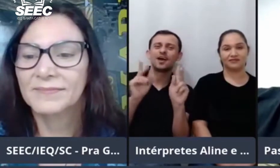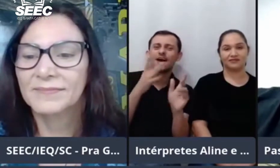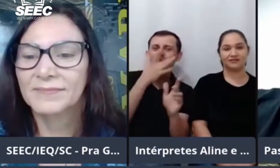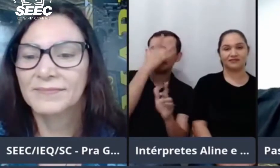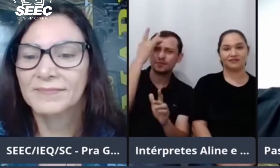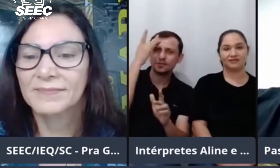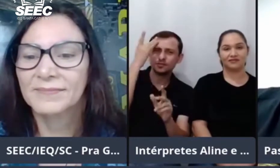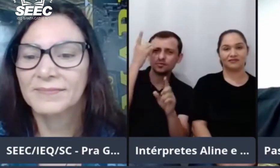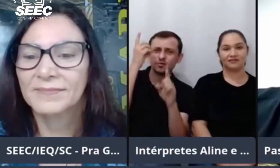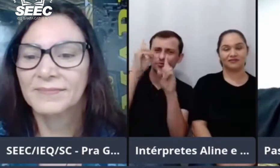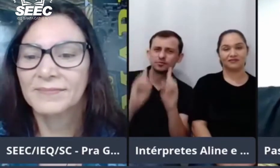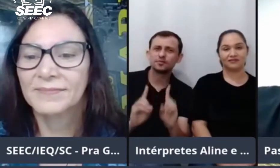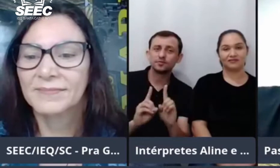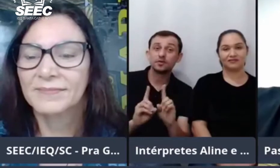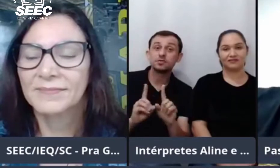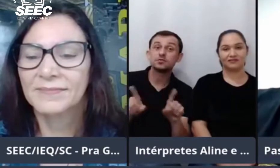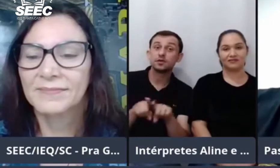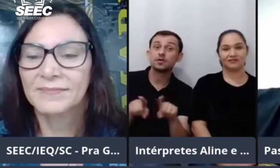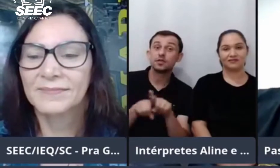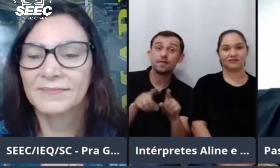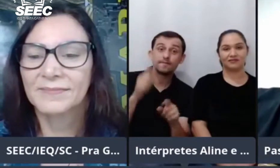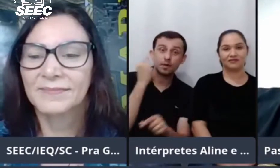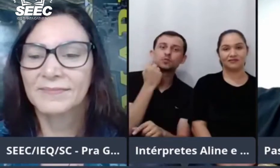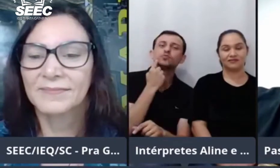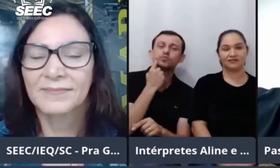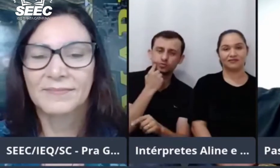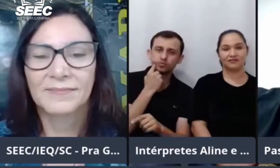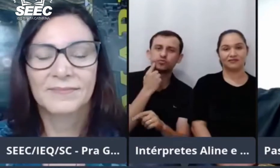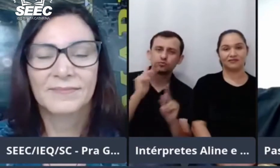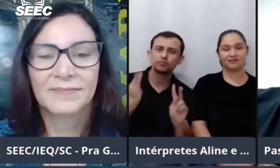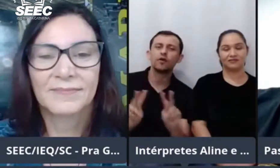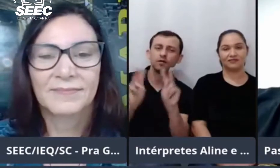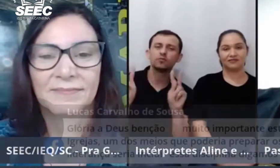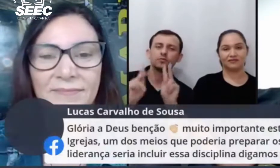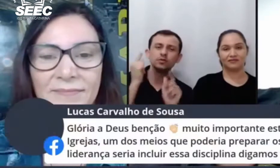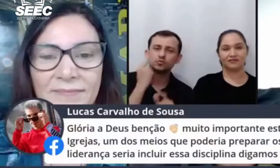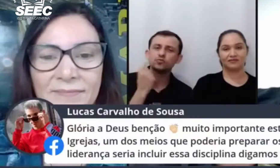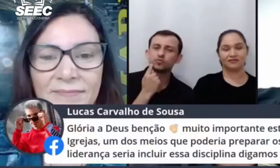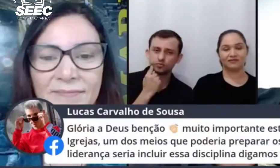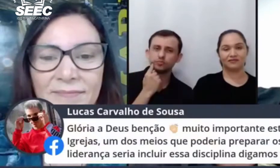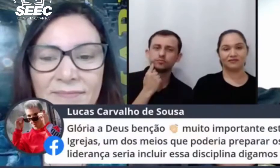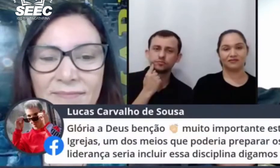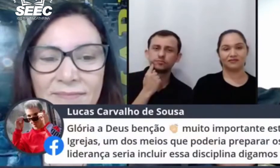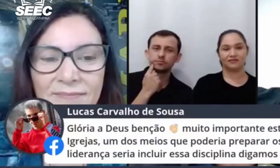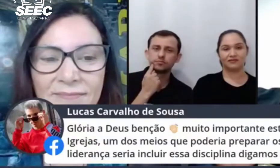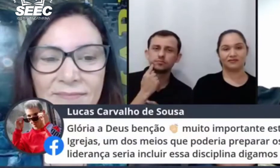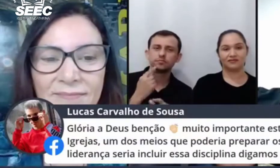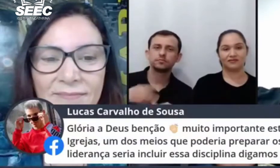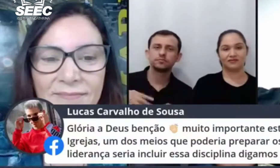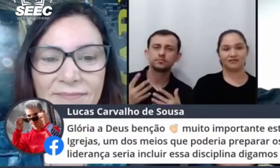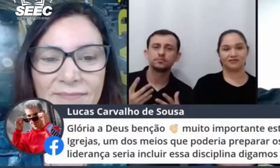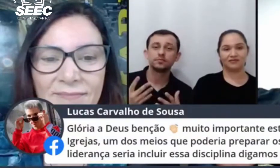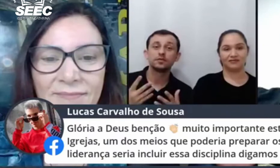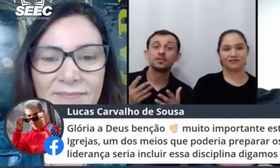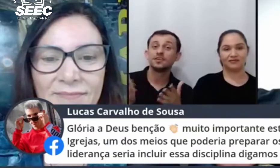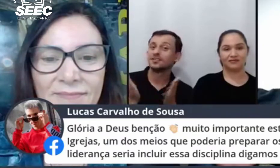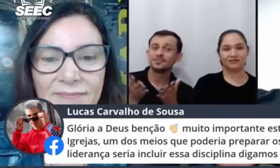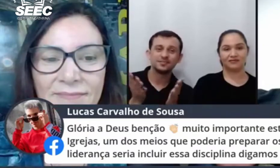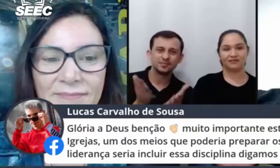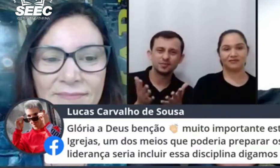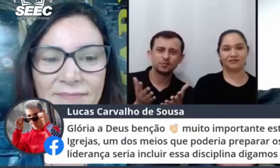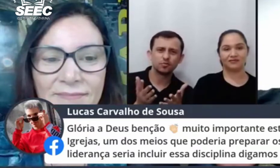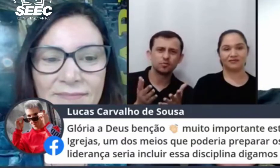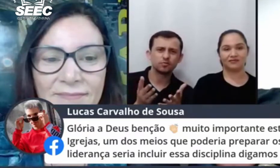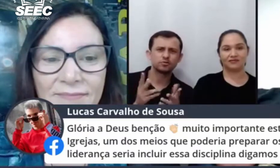E devagarinho essa semeadura na própria igreja, a igreja também foi assimilando, e hoje já é algo